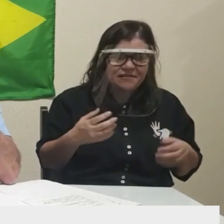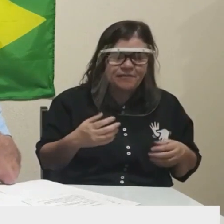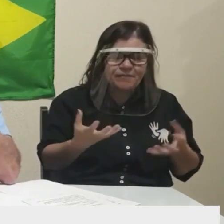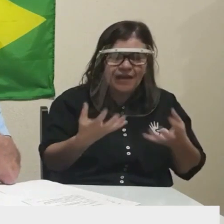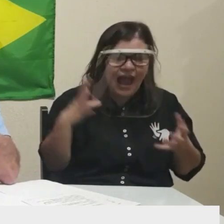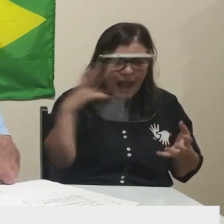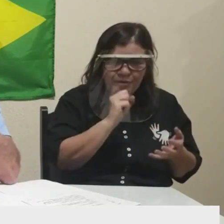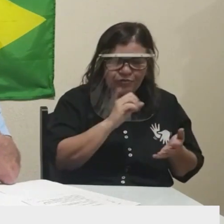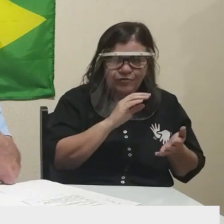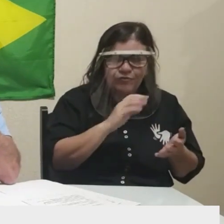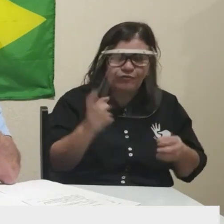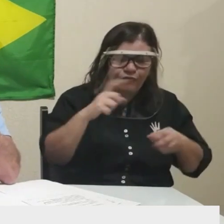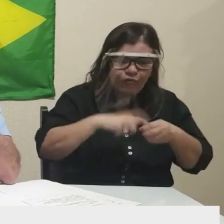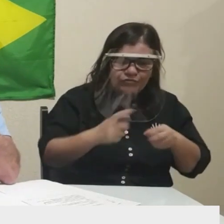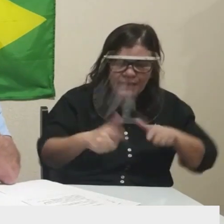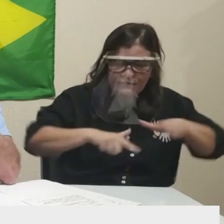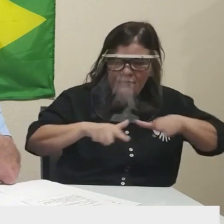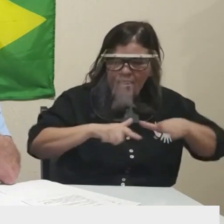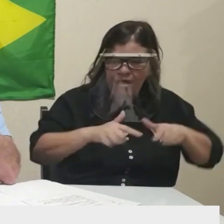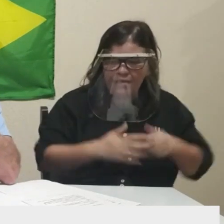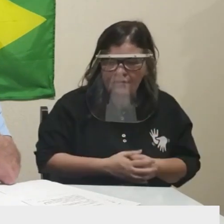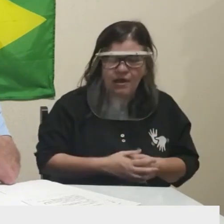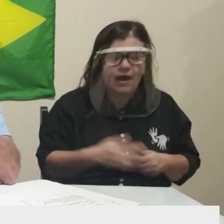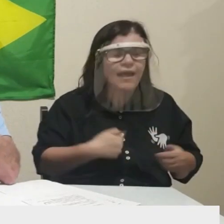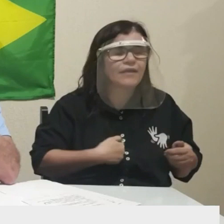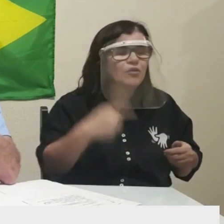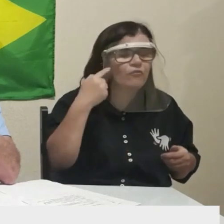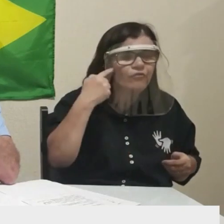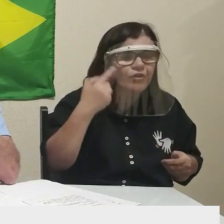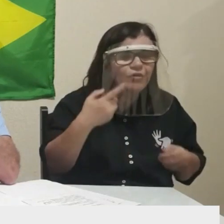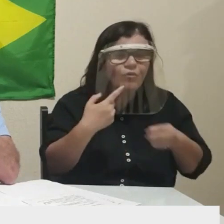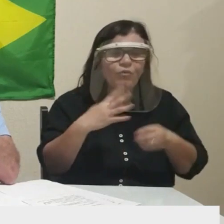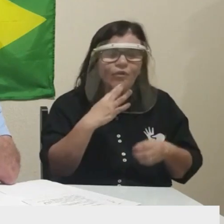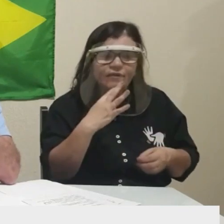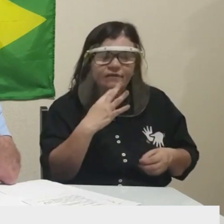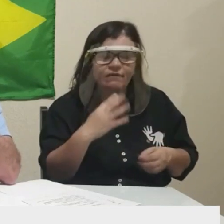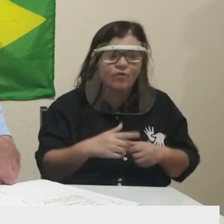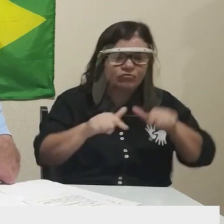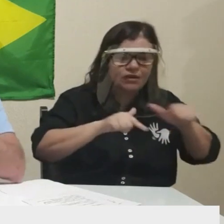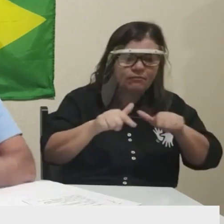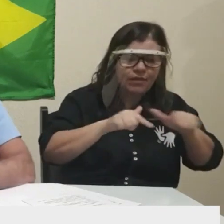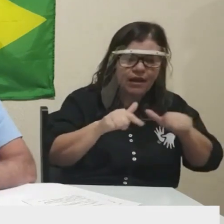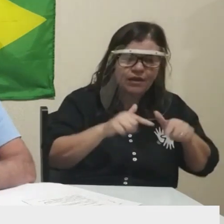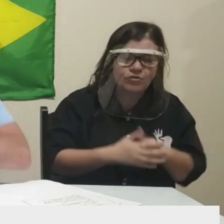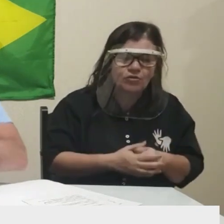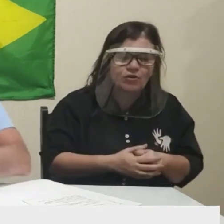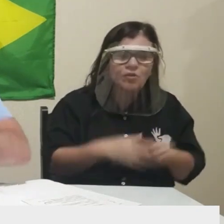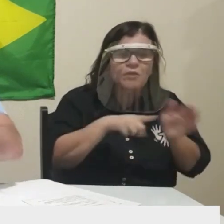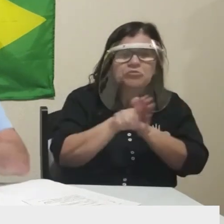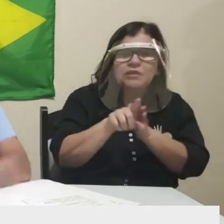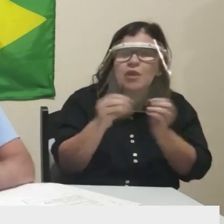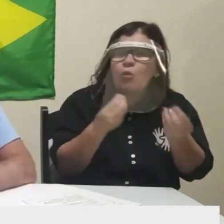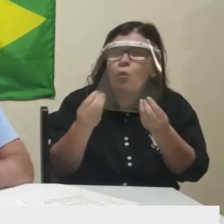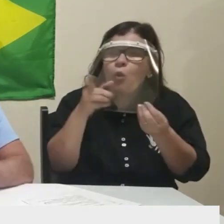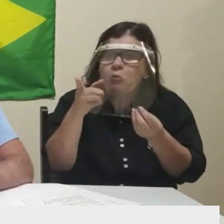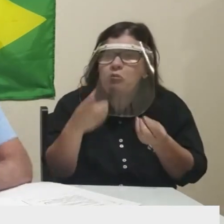Tarcísio, e daí? A Codeba aqui, como é que é? Conhece todo mundo que está aqui? Algum problema? Não, você... demita todo mundo,